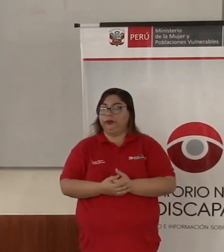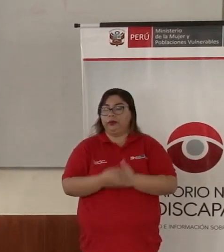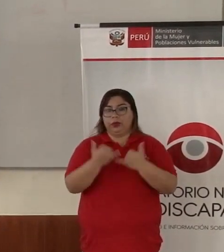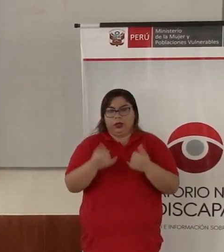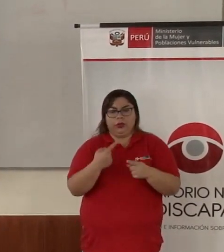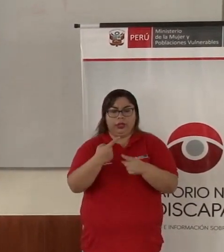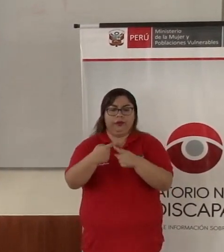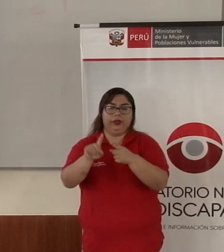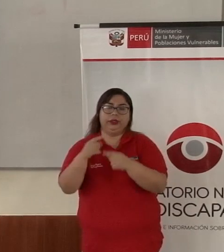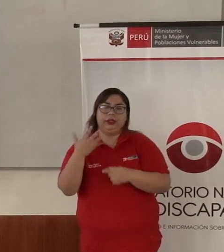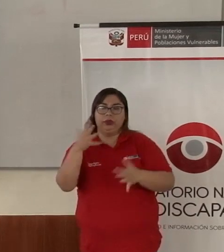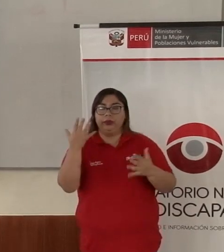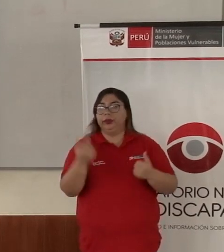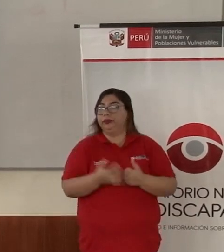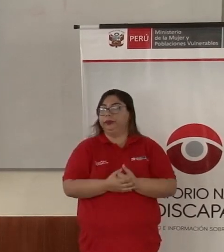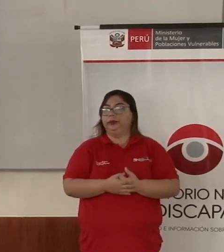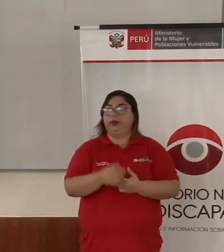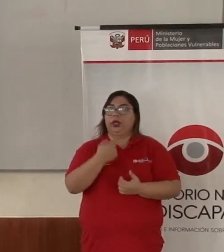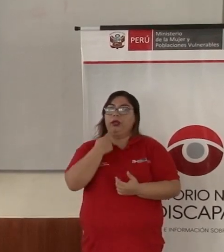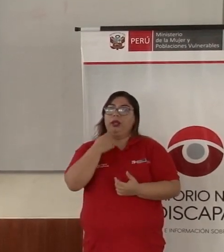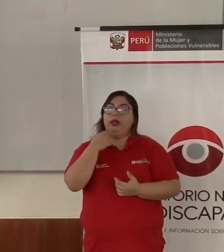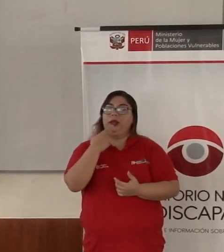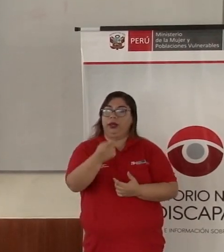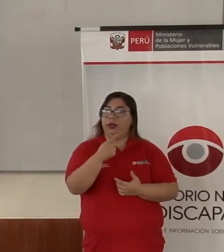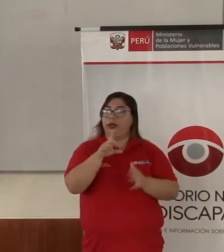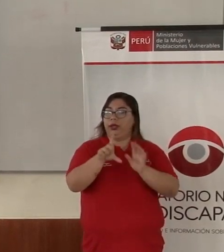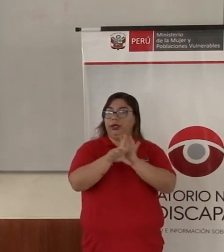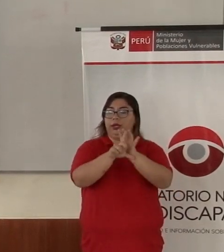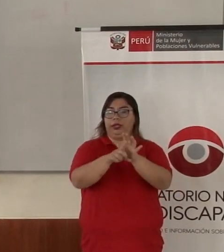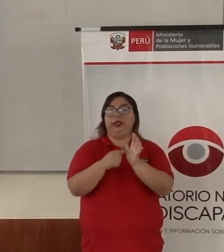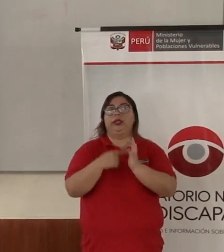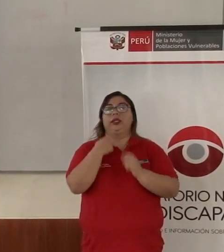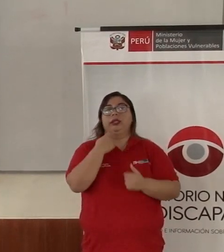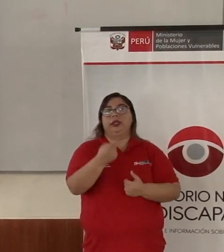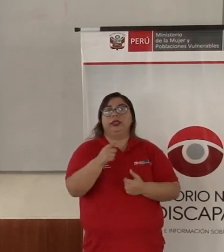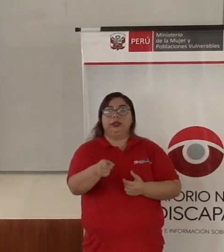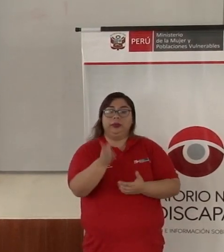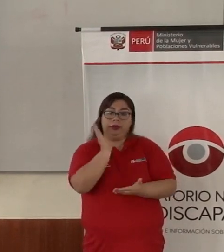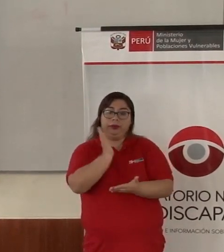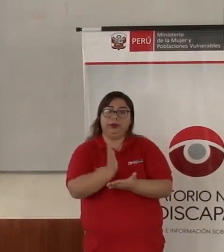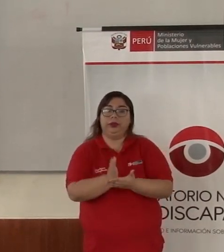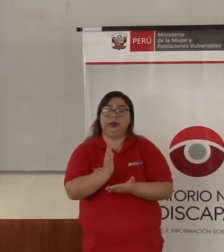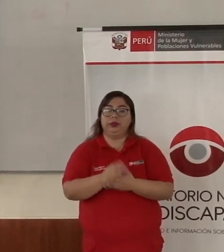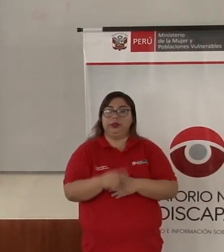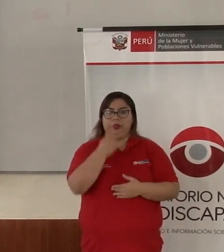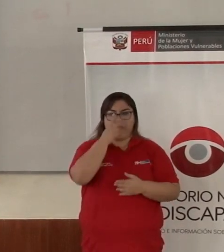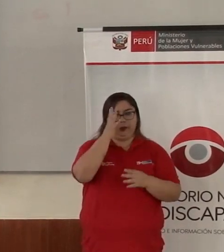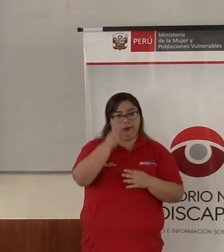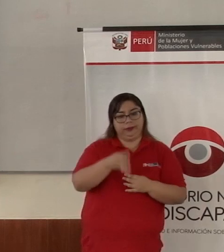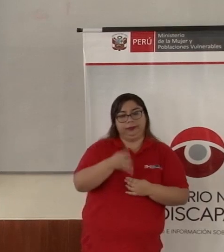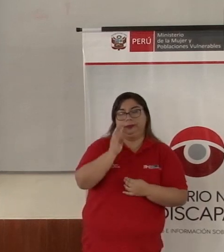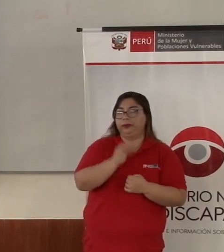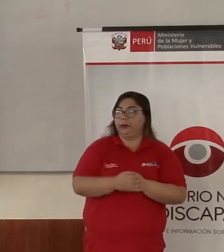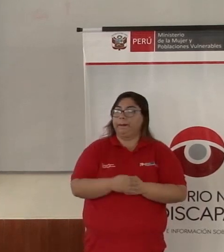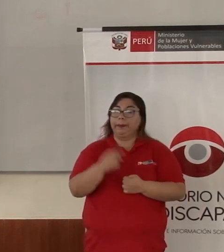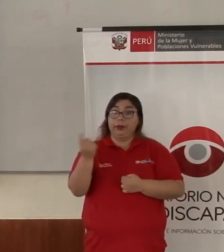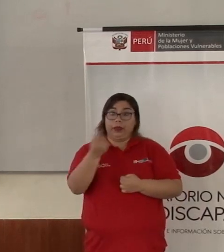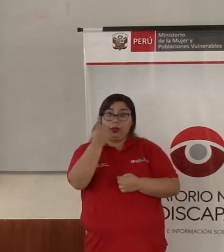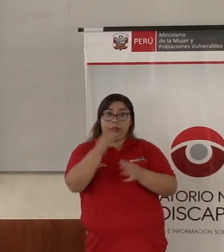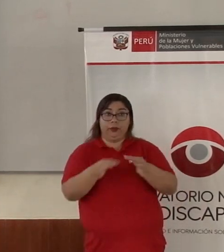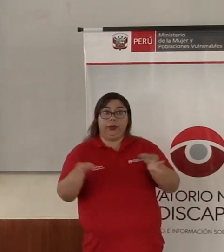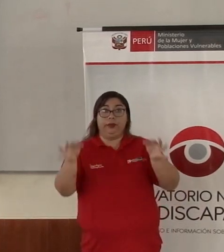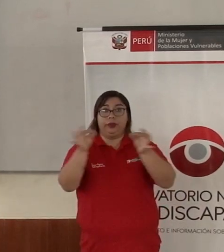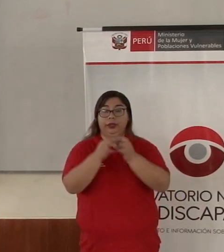ninguna diferencia. La ley delimita, establece, pone condiciones, pone cualidades, pero